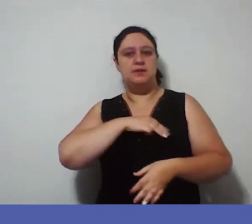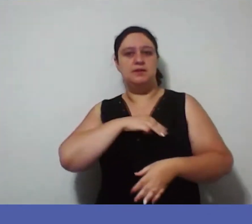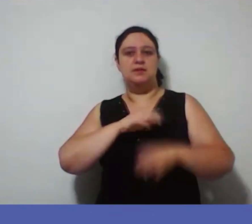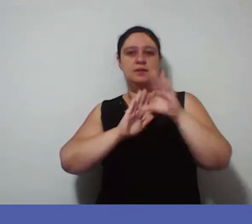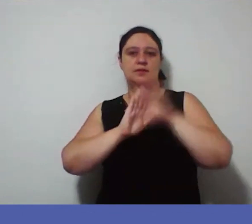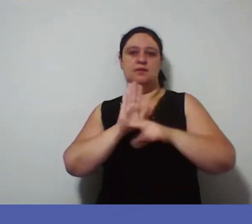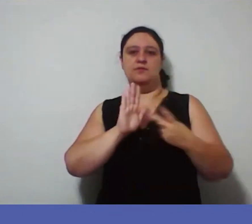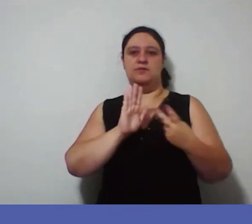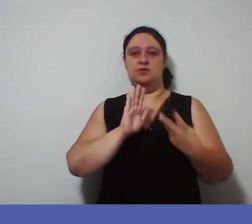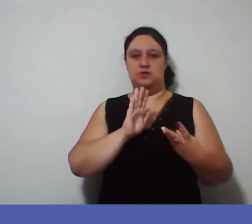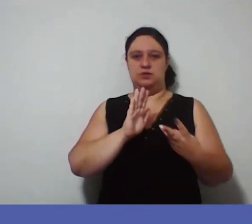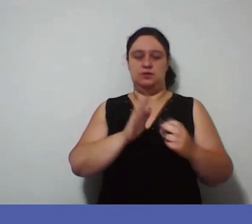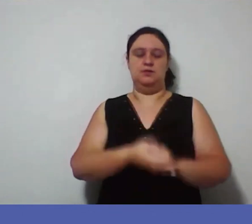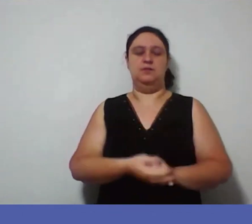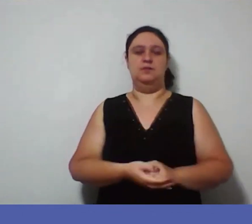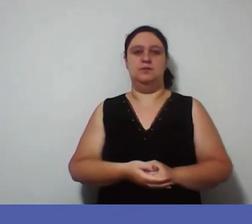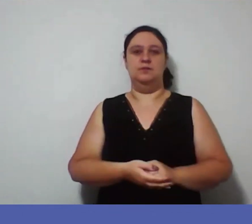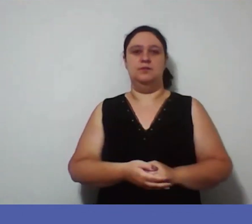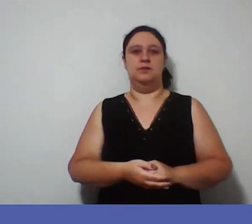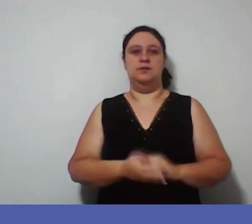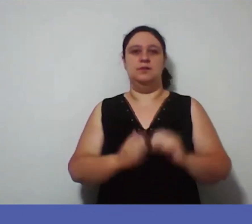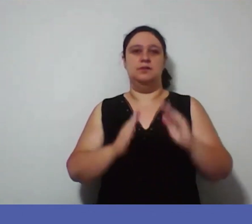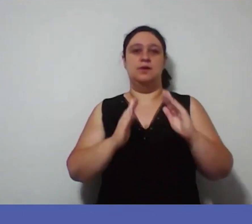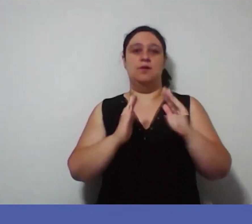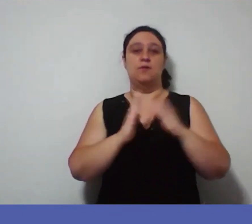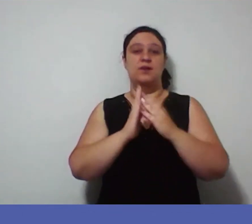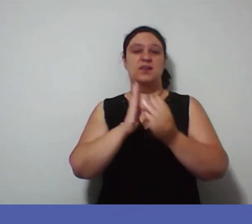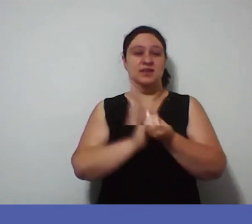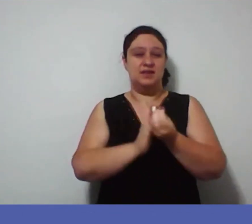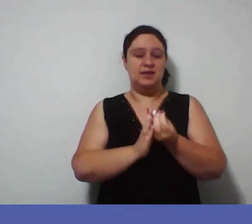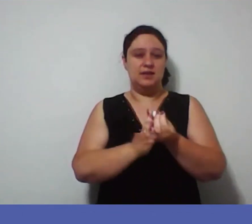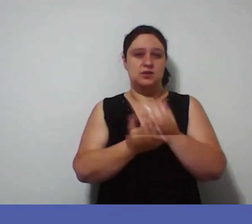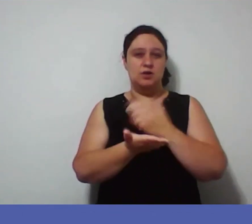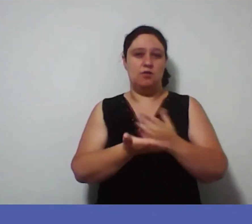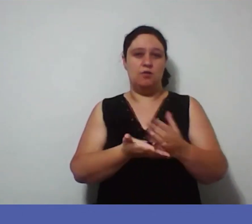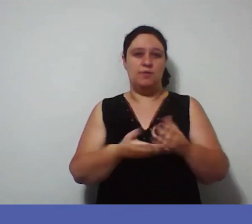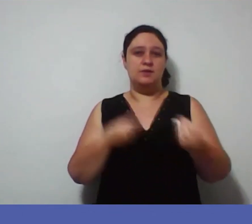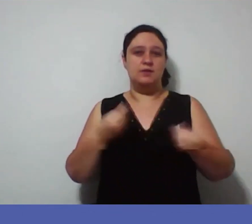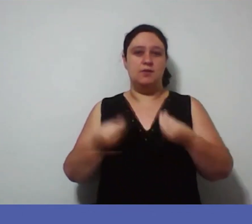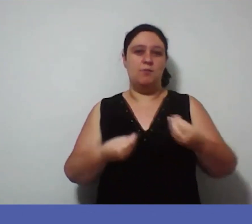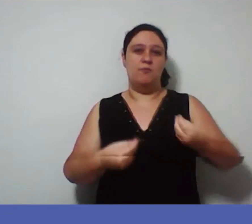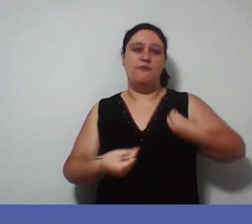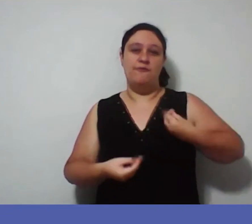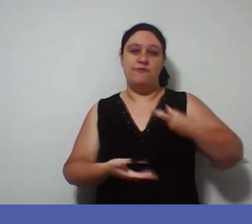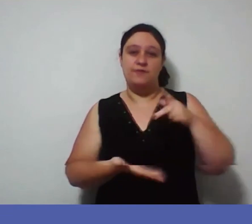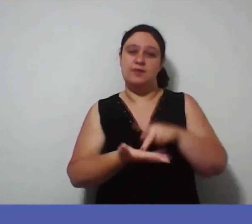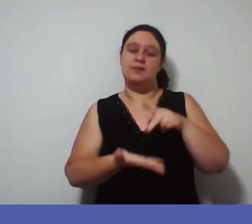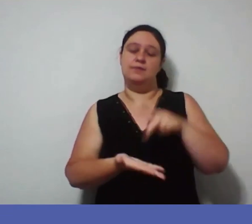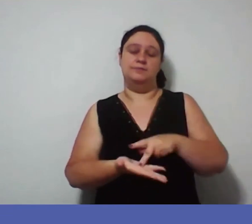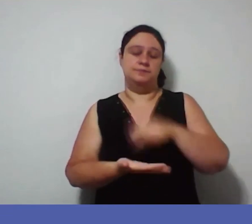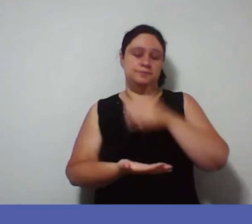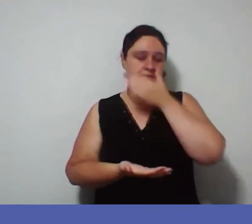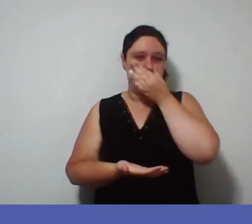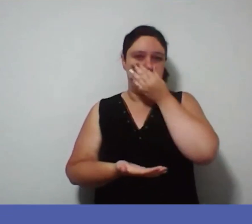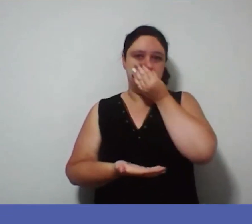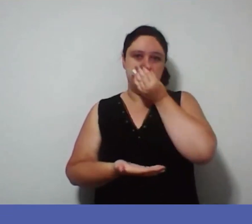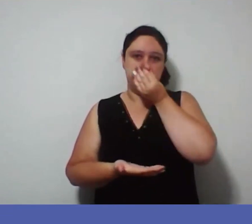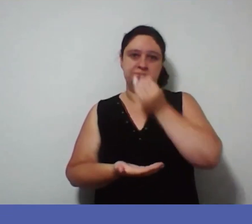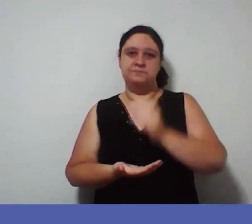da igreja, irmãos, vem pela realidade da vida, pelo reconhecimento orgânico